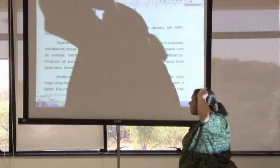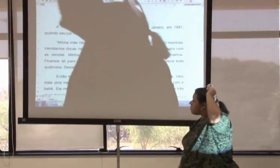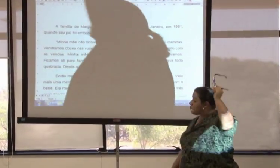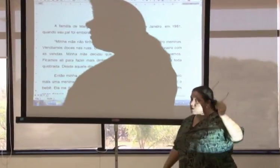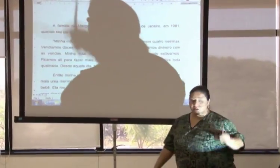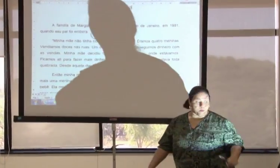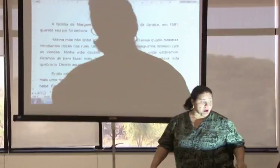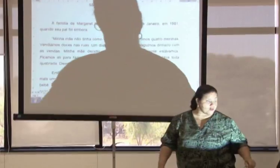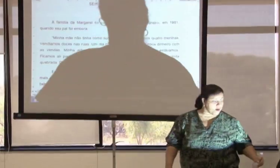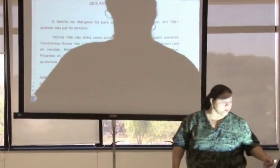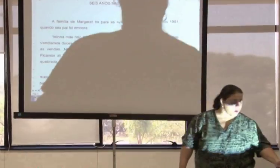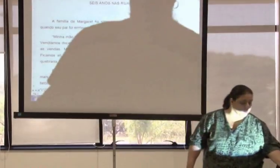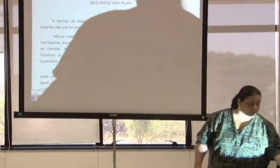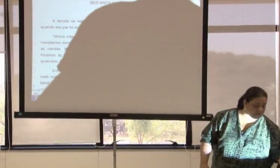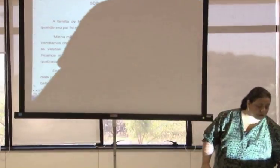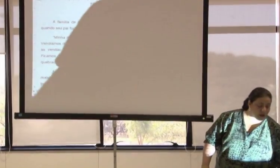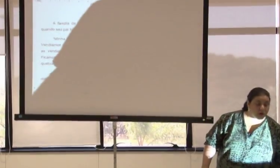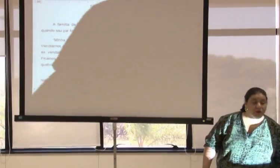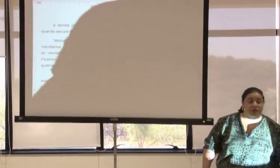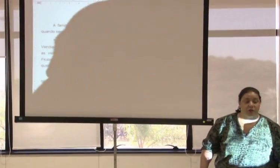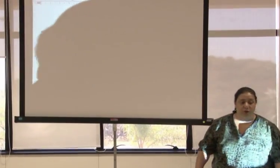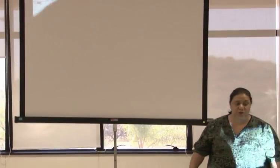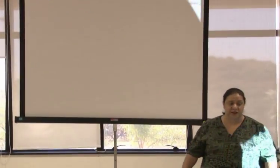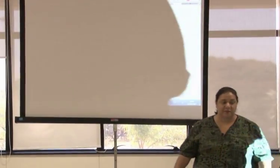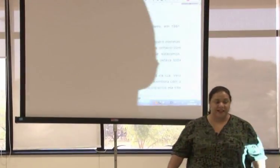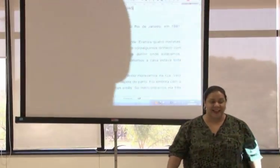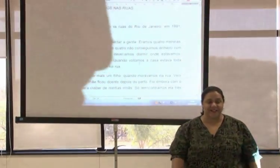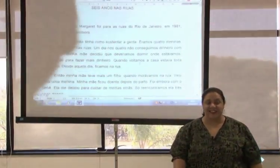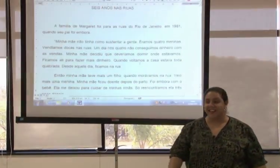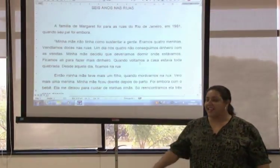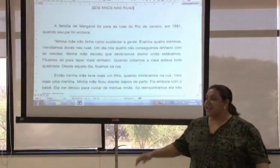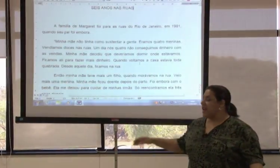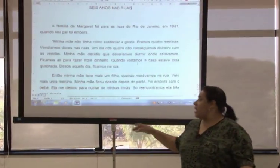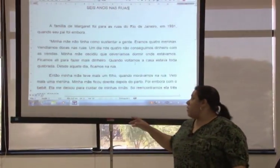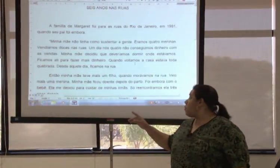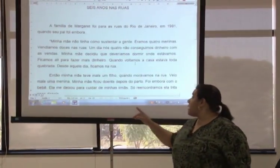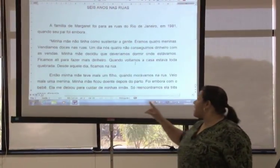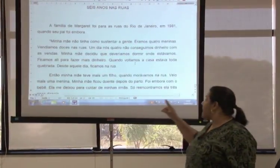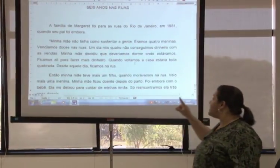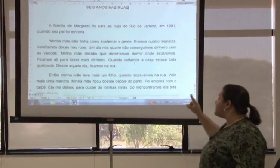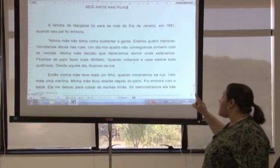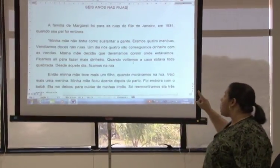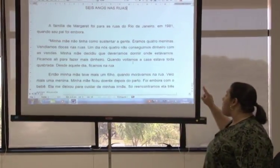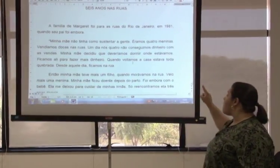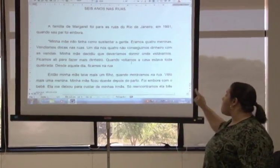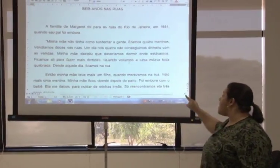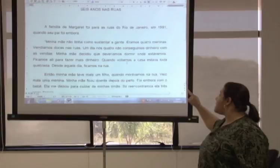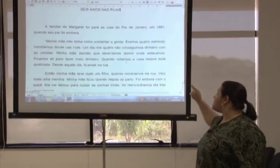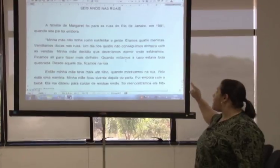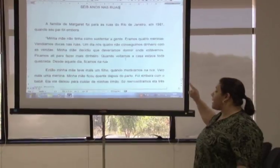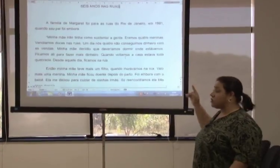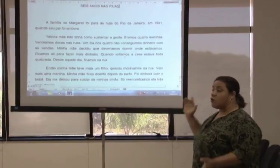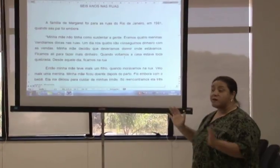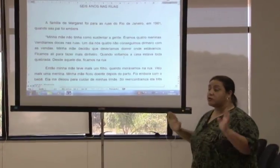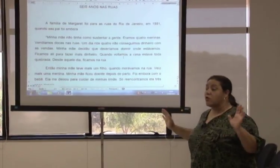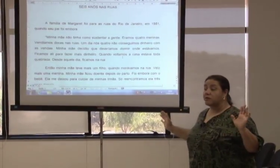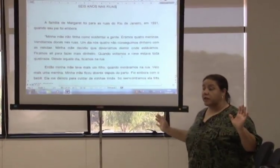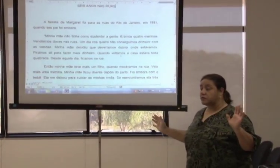1981, quando seu pai foi embora. Por isso que não pode botar em PDF. O que quer dizer com a família de Margarete? Começou o texto